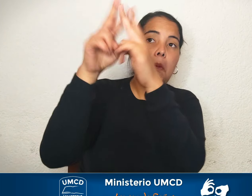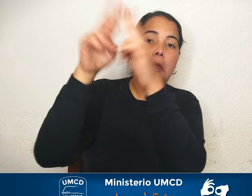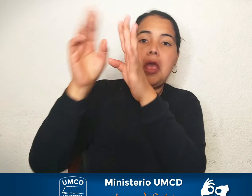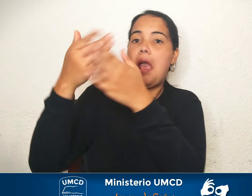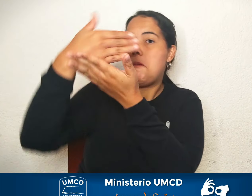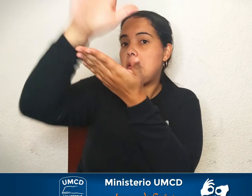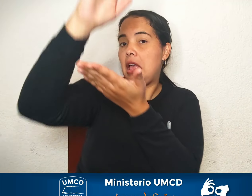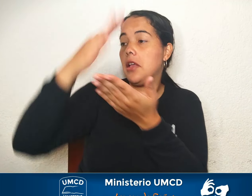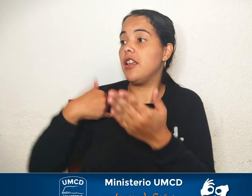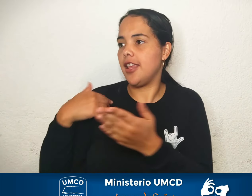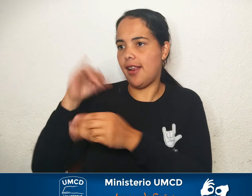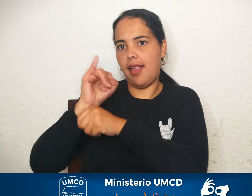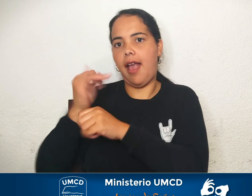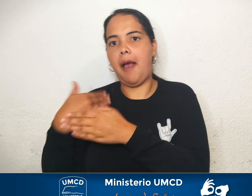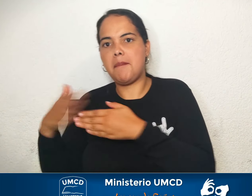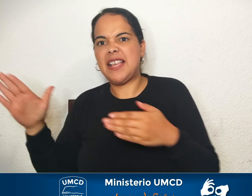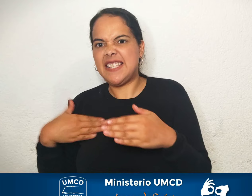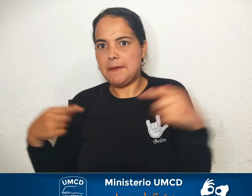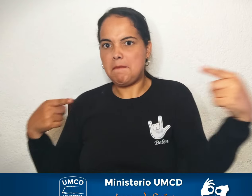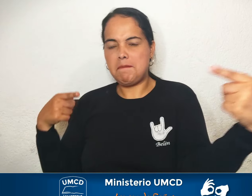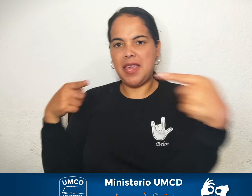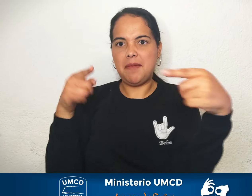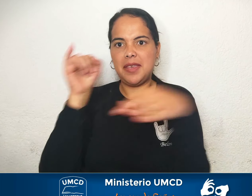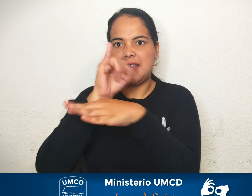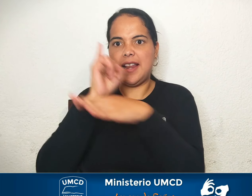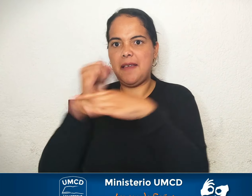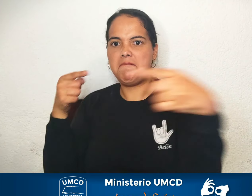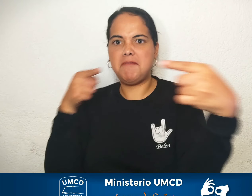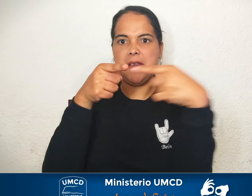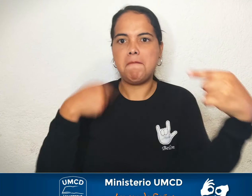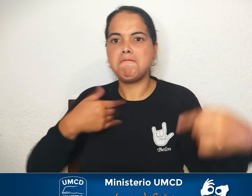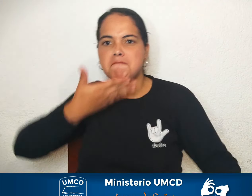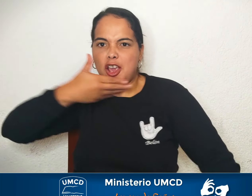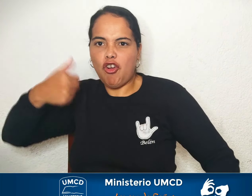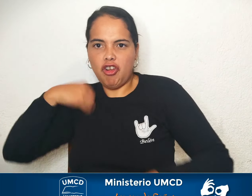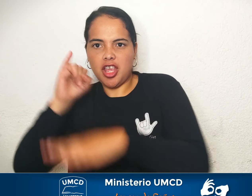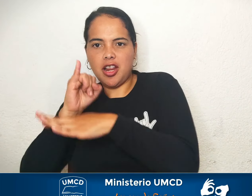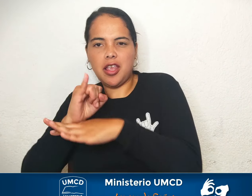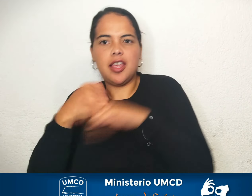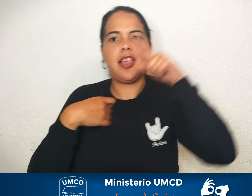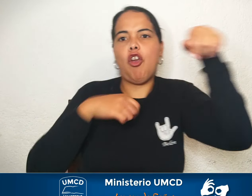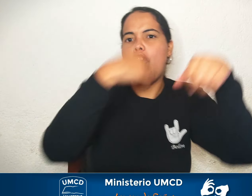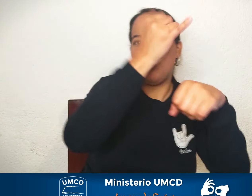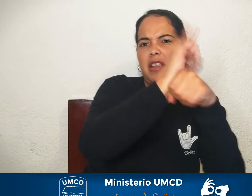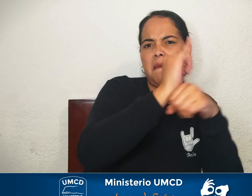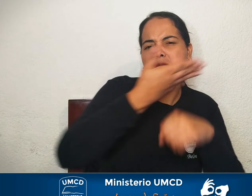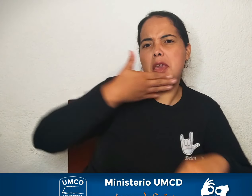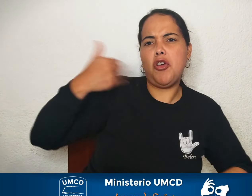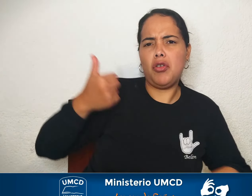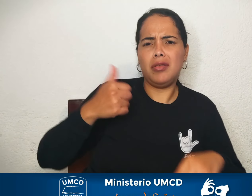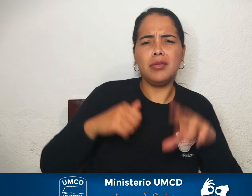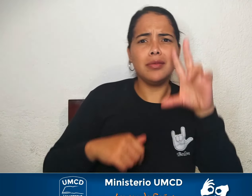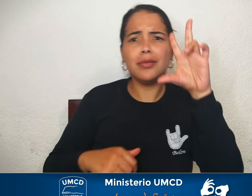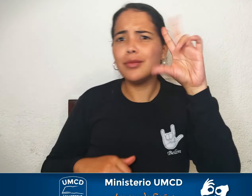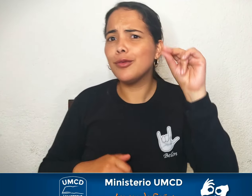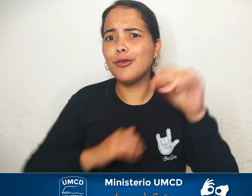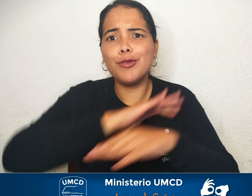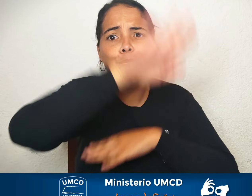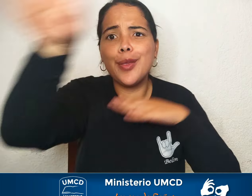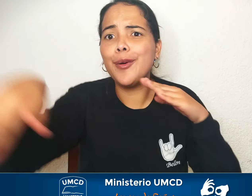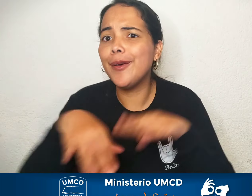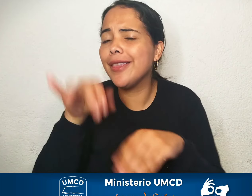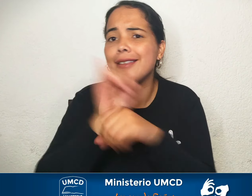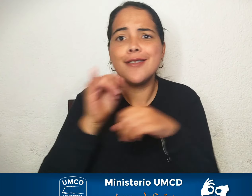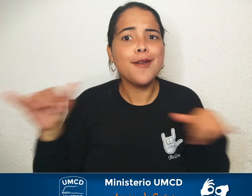cuando aprendíamos las lecciones, tal vez desde la predicación, tal vez algún libro que Dios usó para